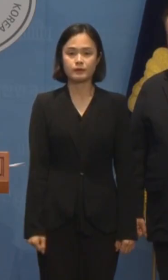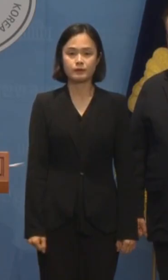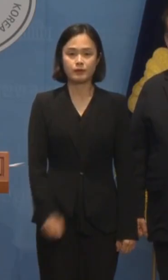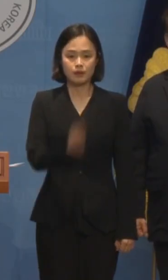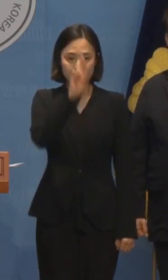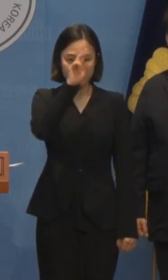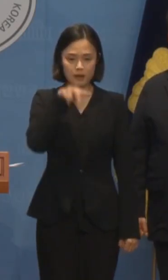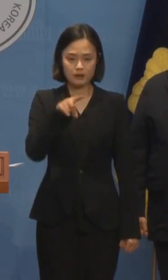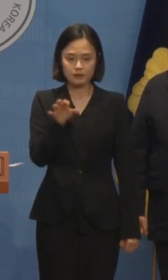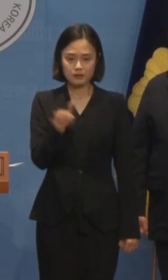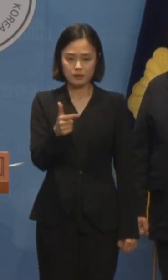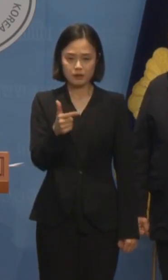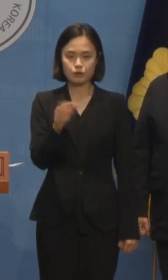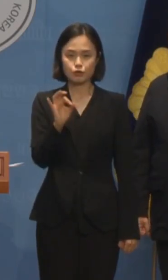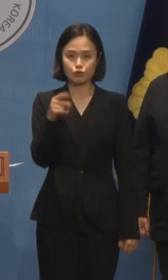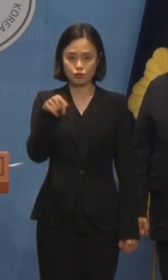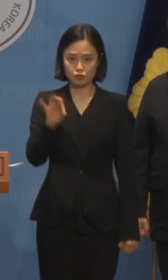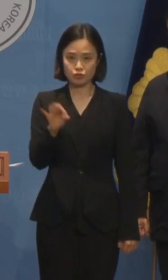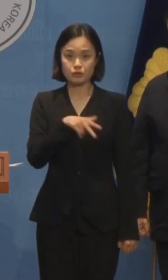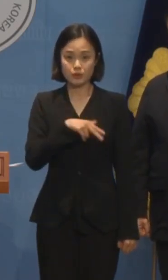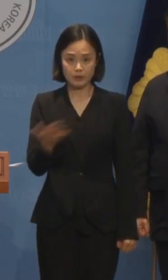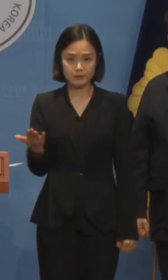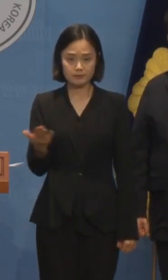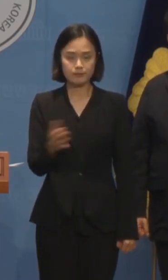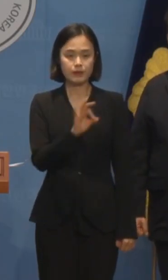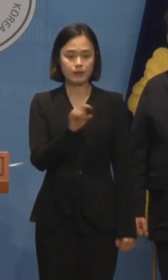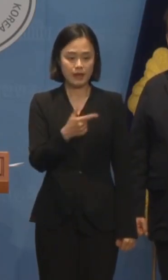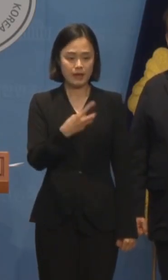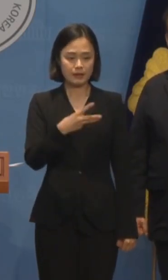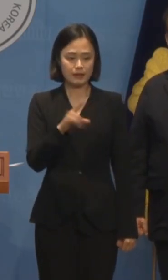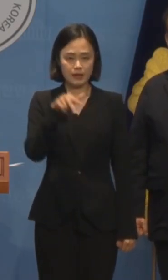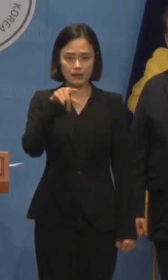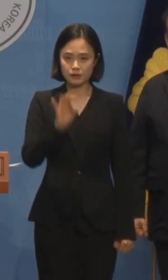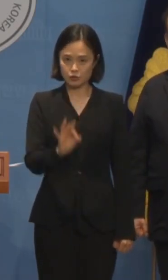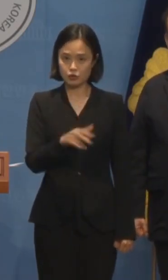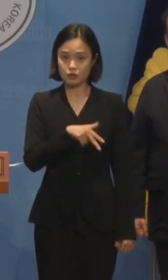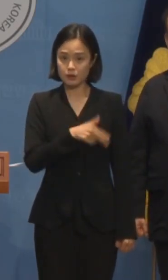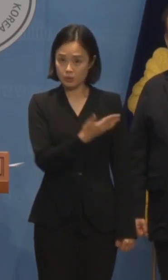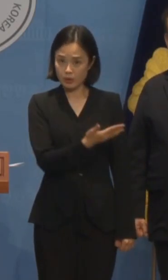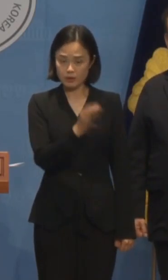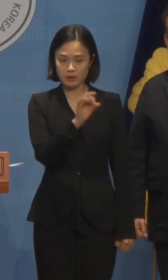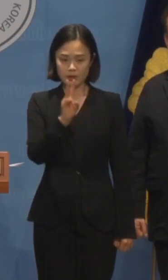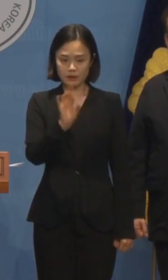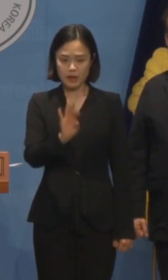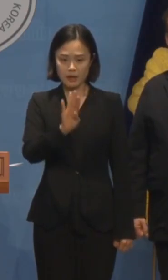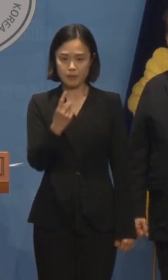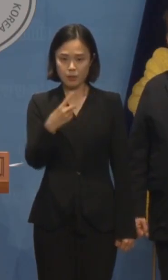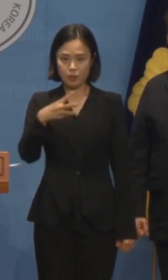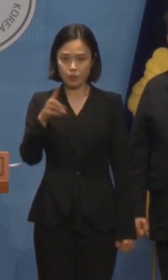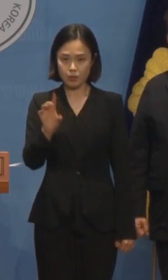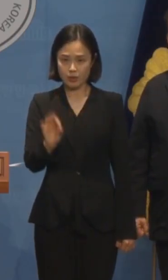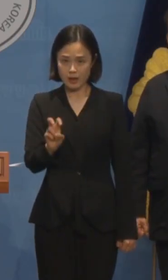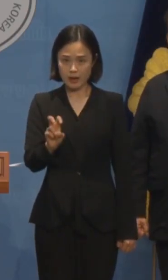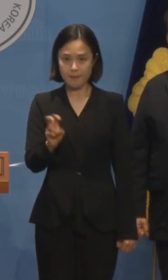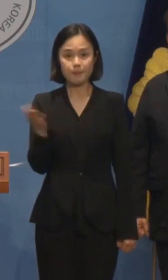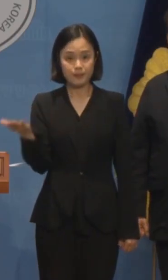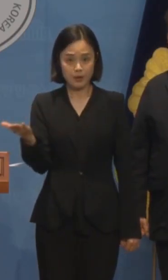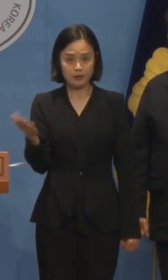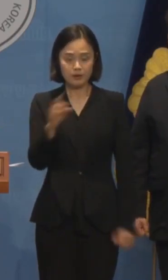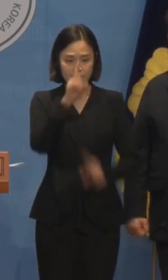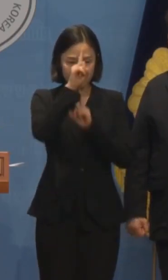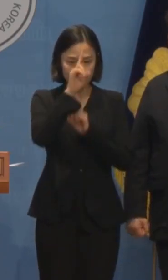의원님 참석하셨습니다. 안태준 의원님 참석하셨습니다. 양분함 의원님 참석하셨습니다. 이용우